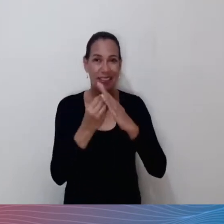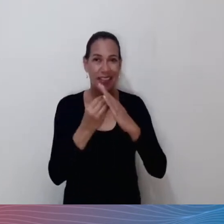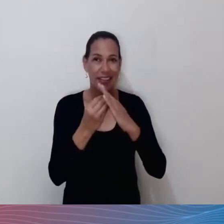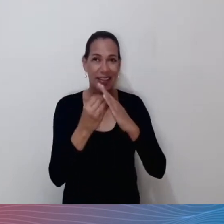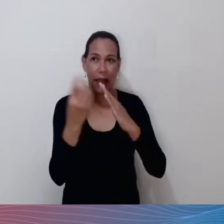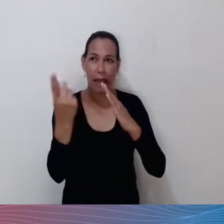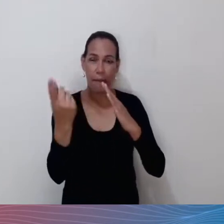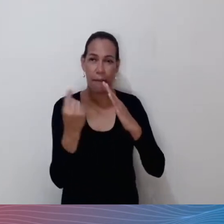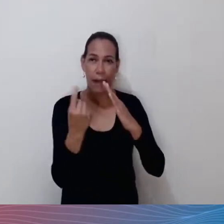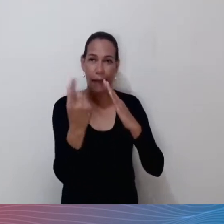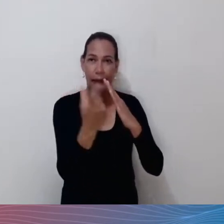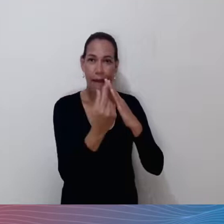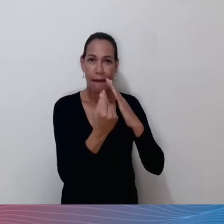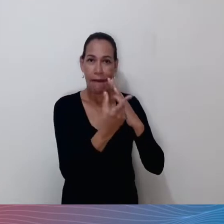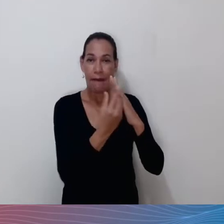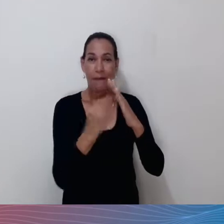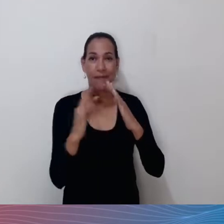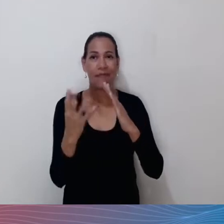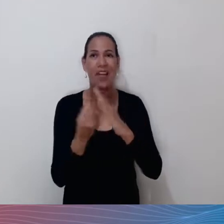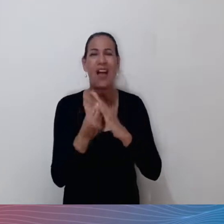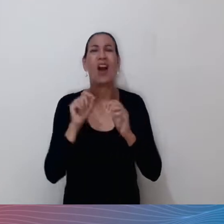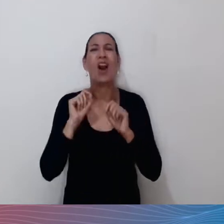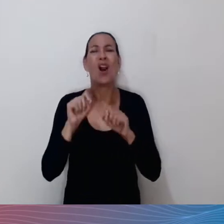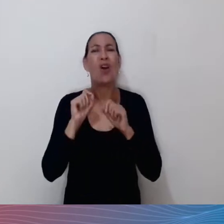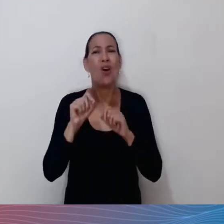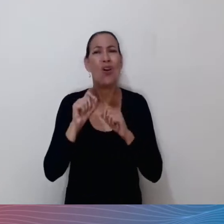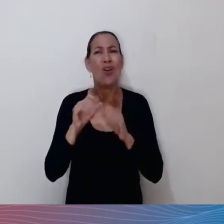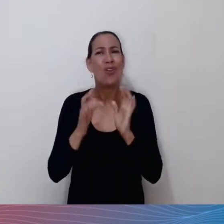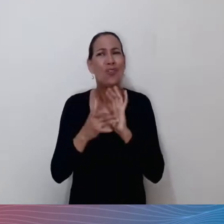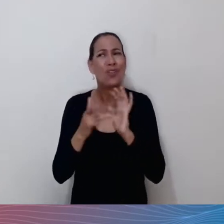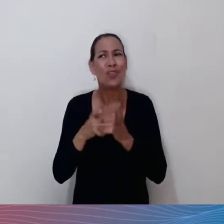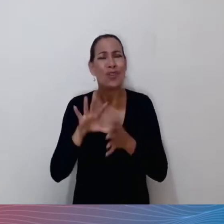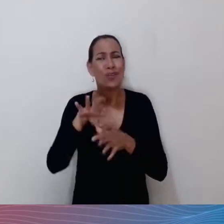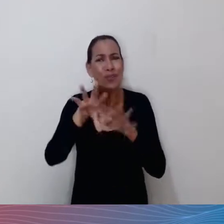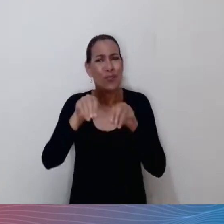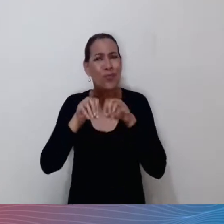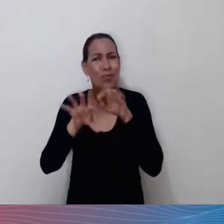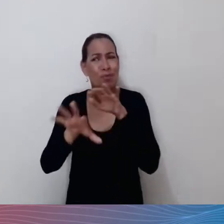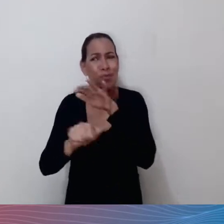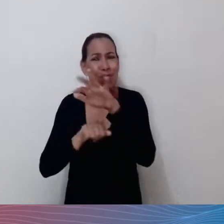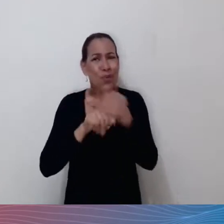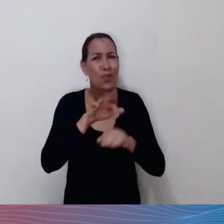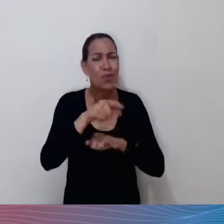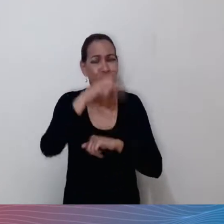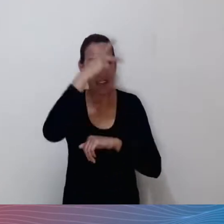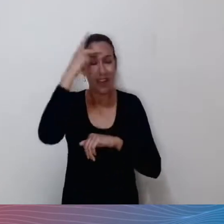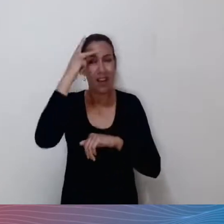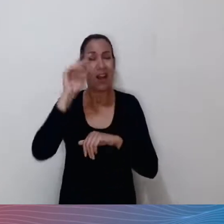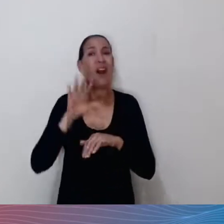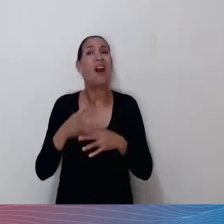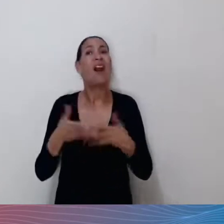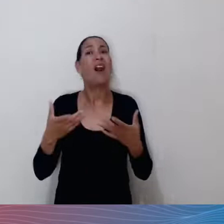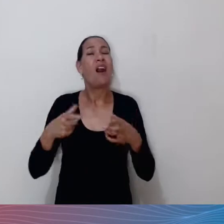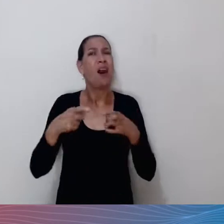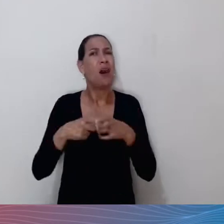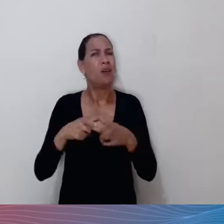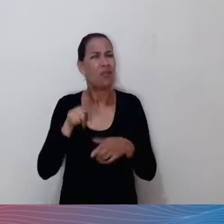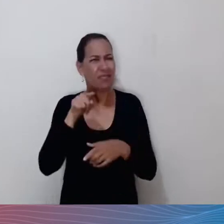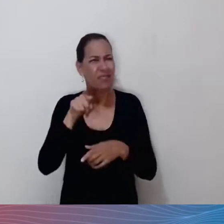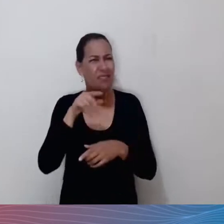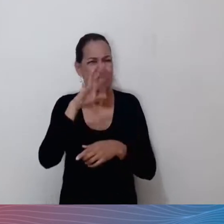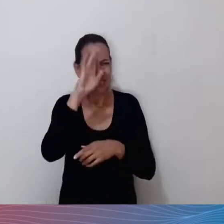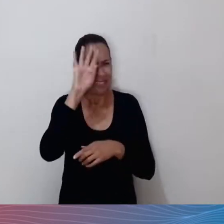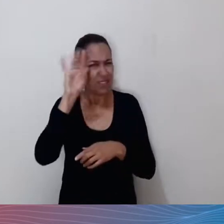Jesus foi buscar essas pessoas? Quando vocês não imaginam, quando nosso Senhor Jesus